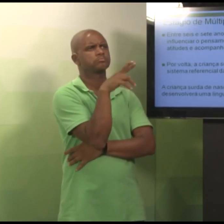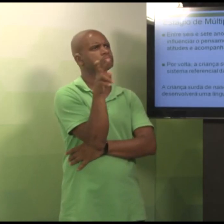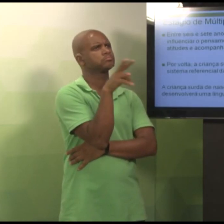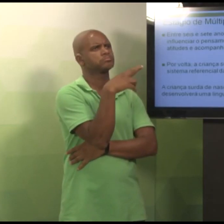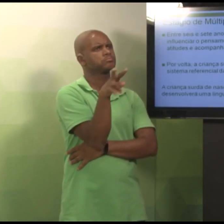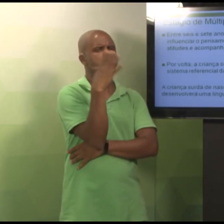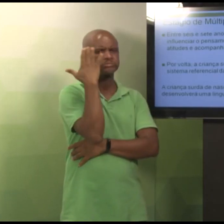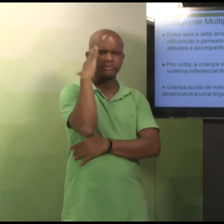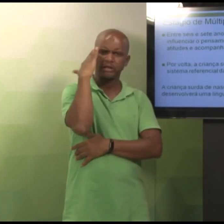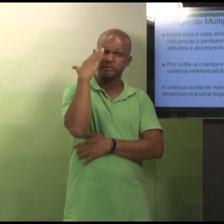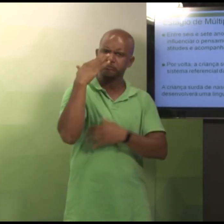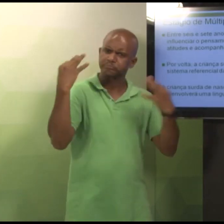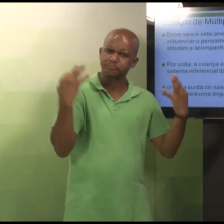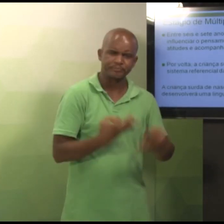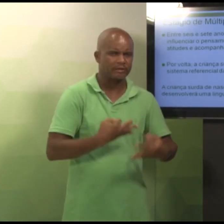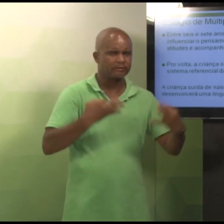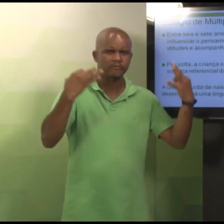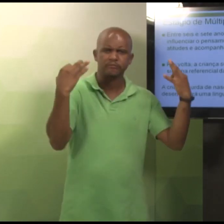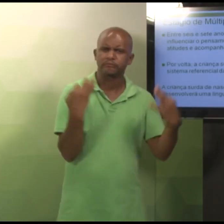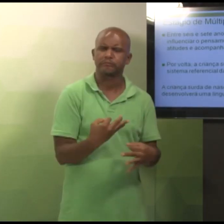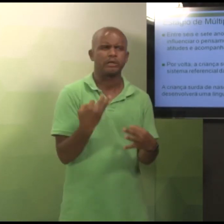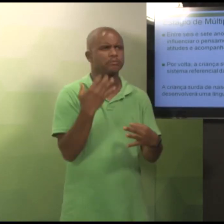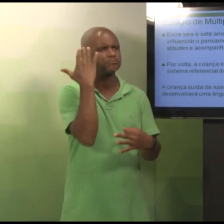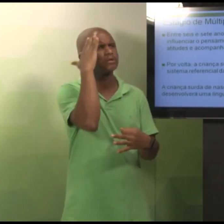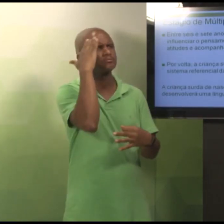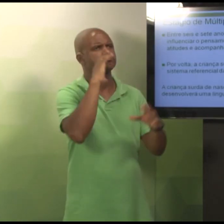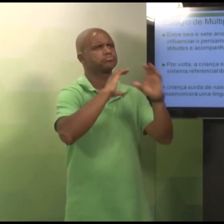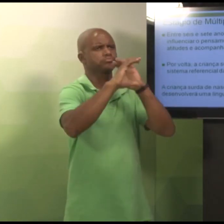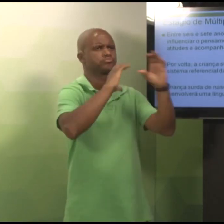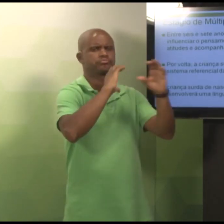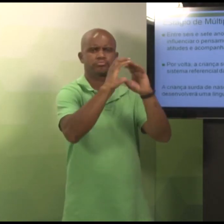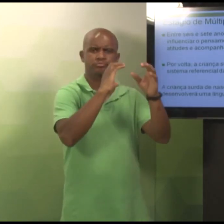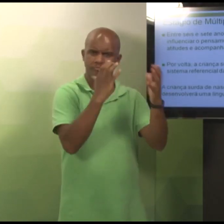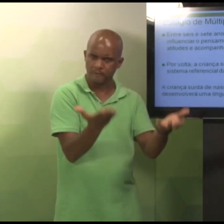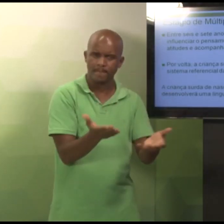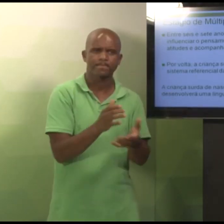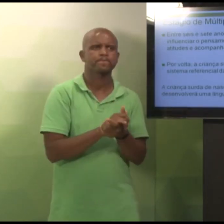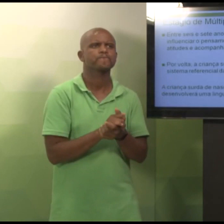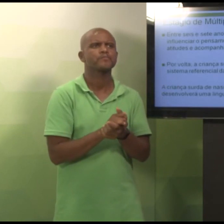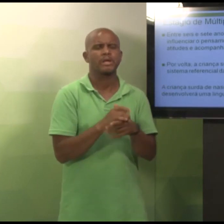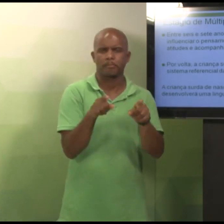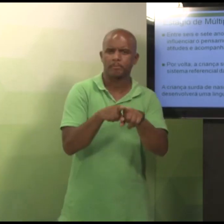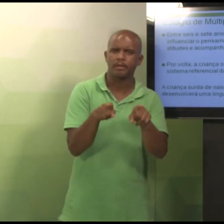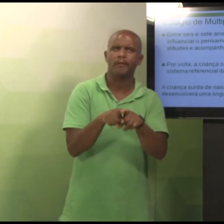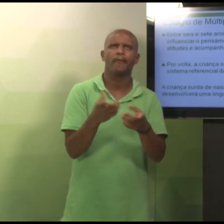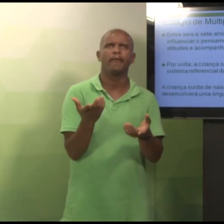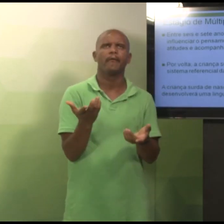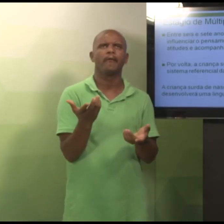uma sinalização que já o possibilita acompanhar discussões, compreender,